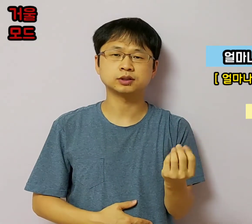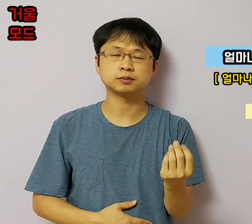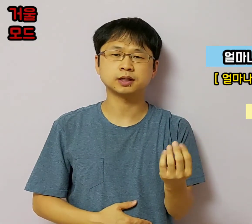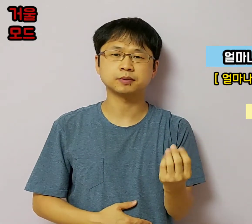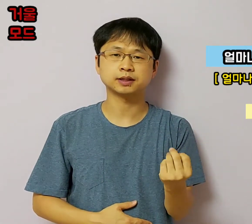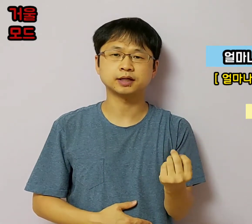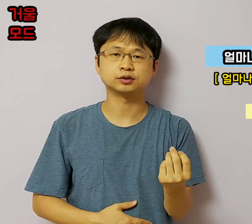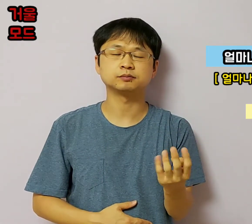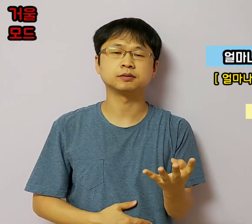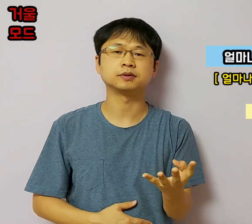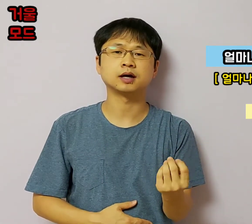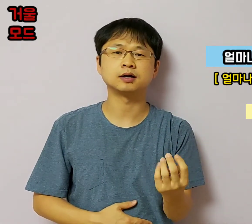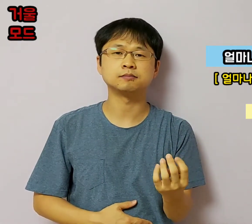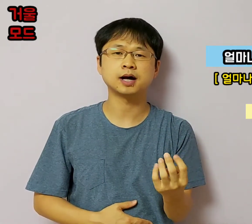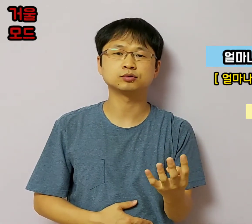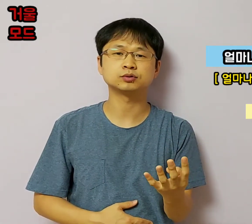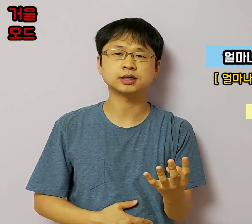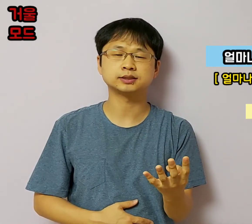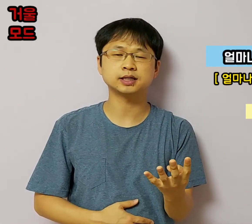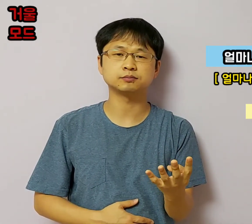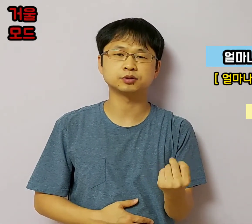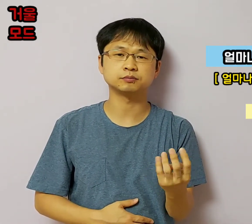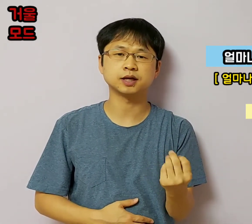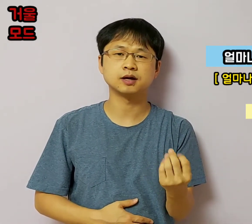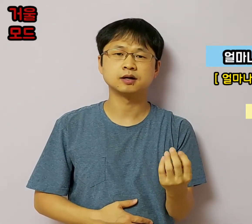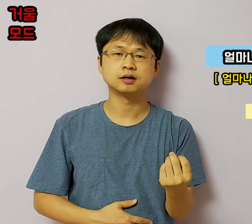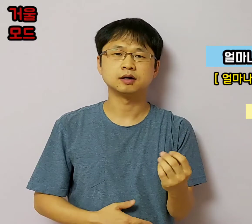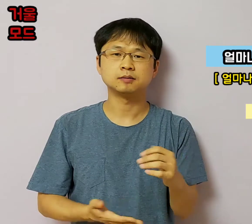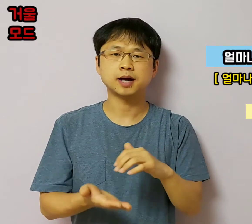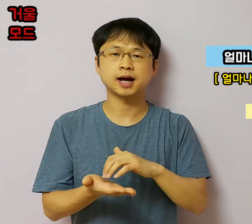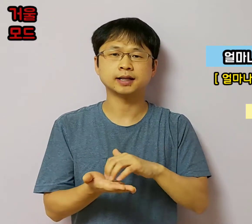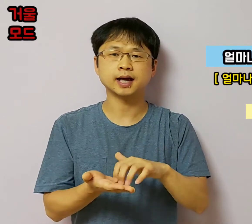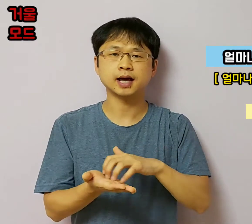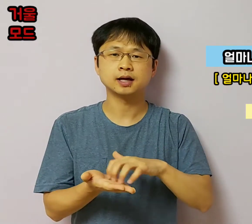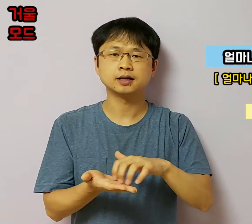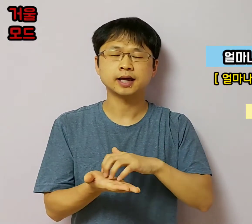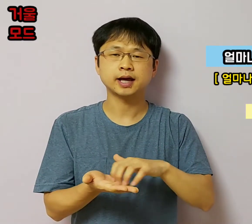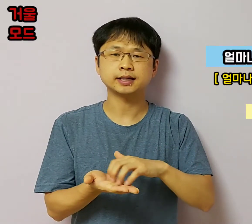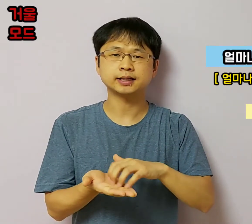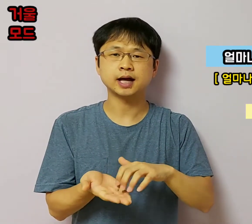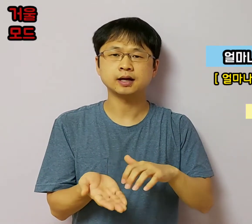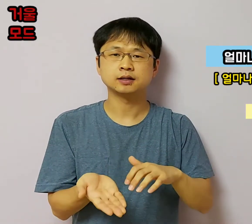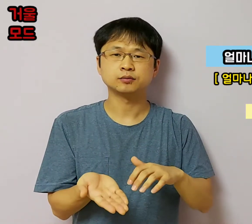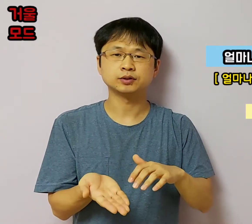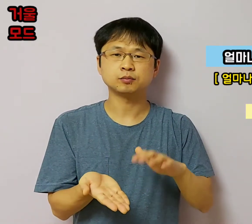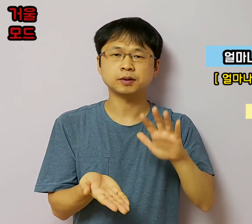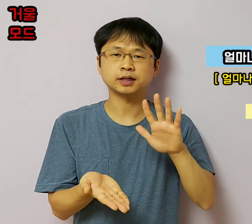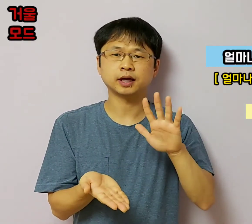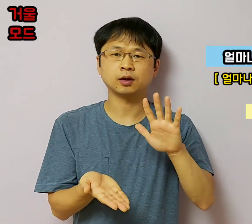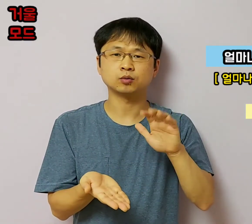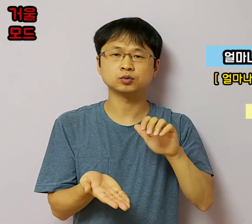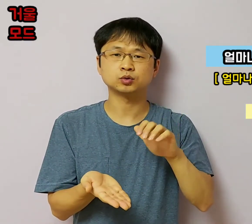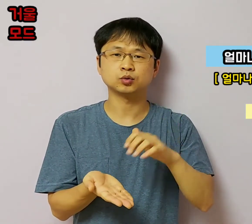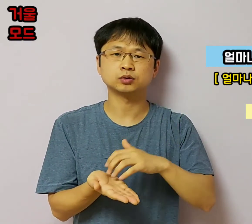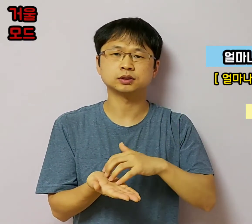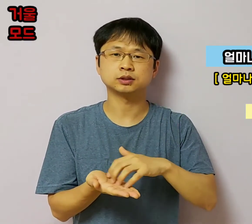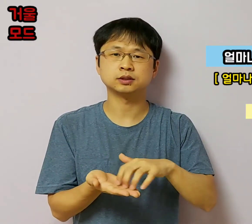접었다 폈다 해주시면 됩니다. 얼마, 숫자를 세는 모습입니다. 얼마나, 헤아리다, 왼손바닥에 오른손 손끝을